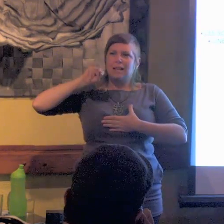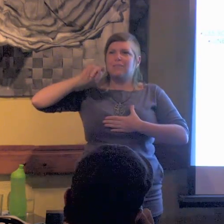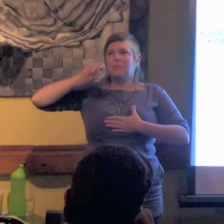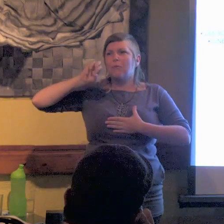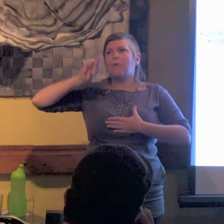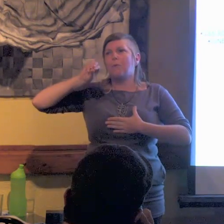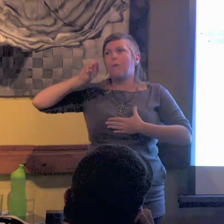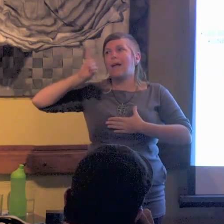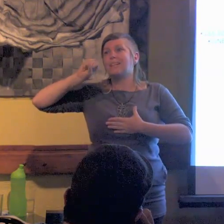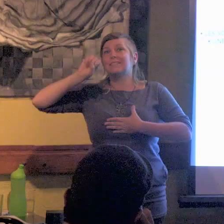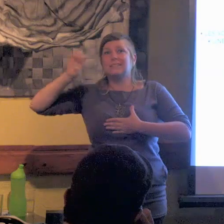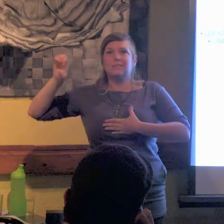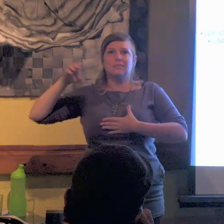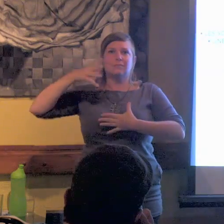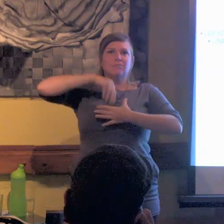Audisme.